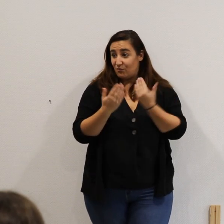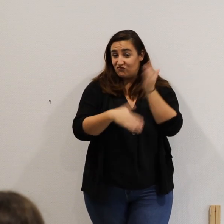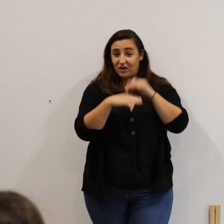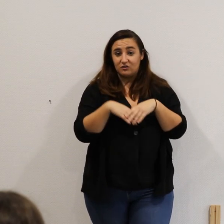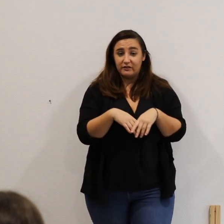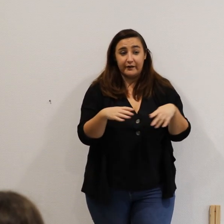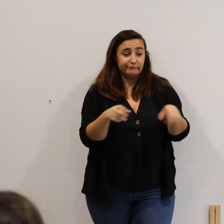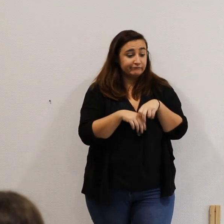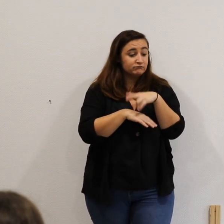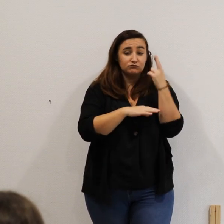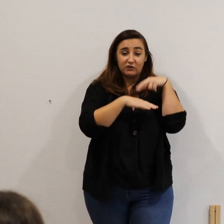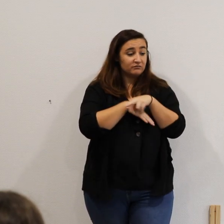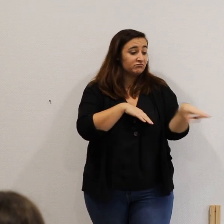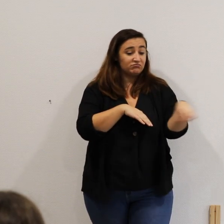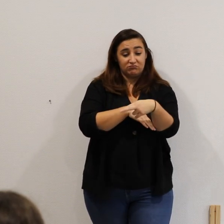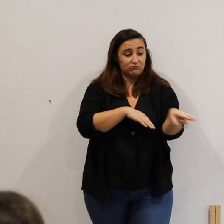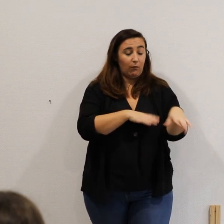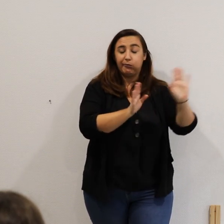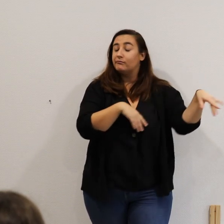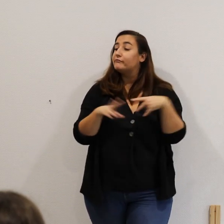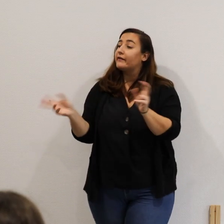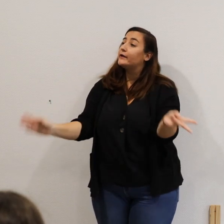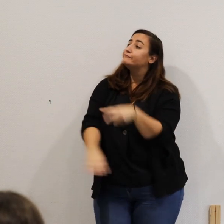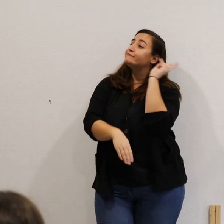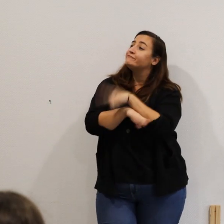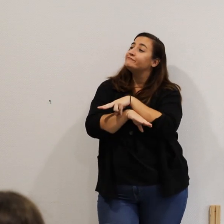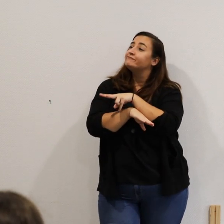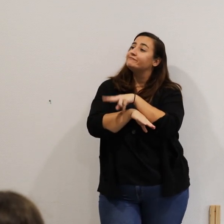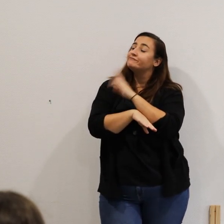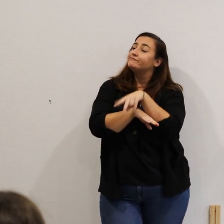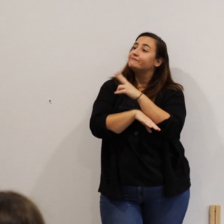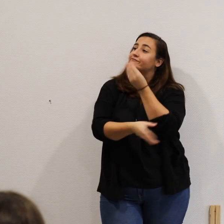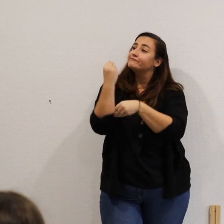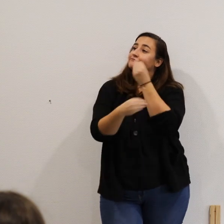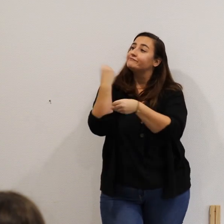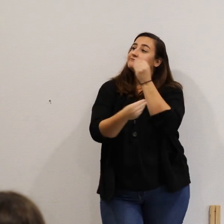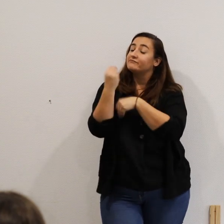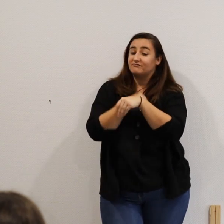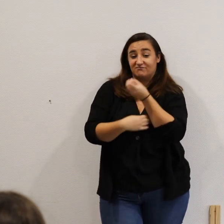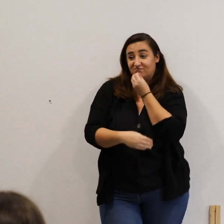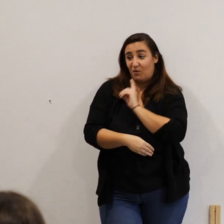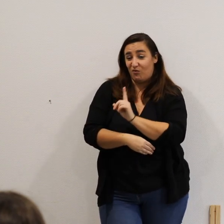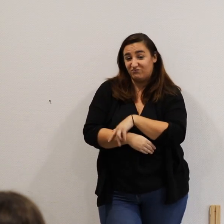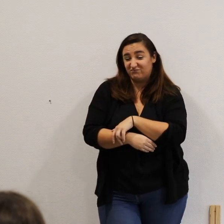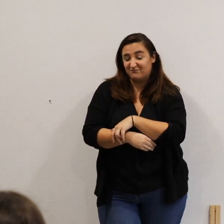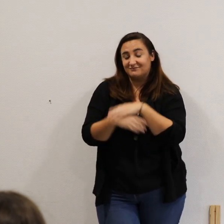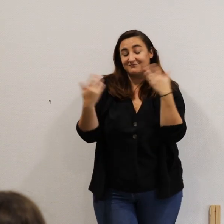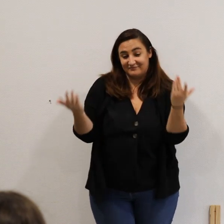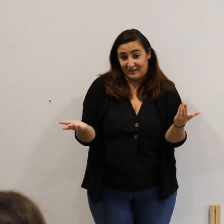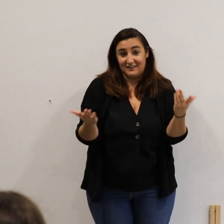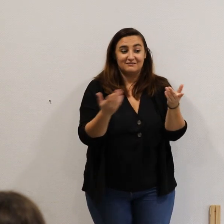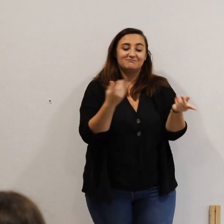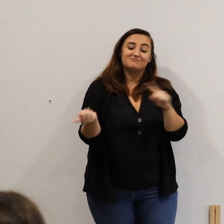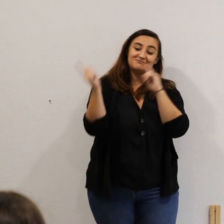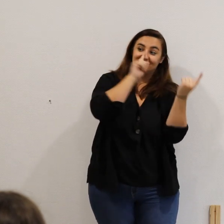la chasse. Ils restent sur le canapé, ils regardent la télé et ils mangent. Ça, c'est pas bon, hein. Et donc, Méphisto,